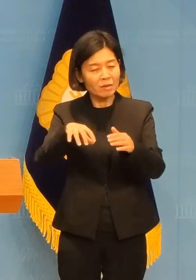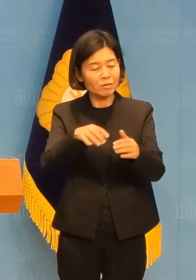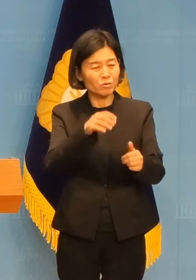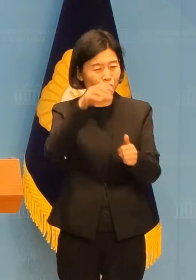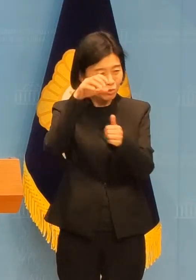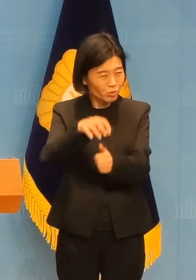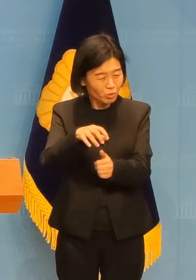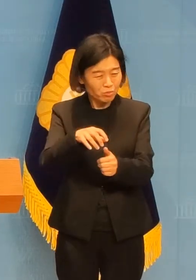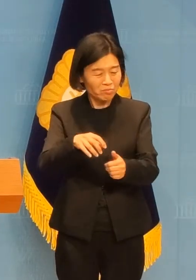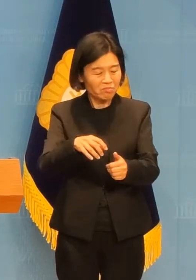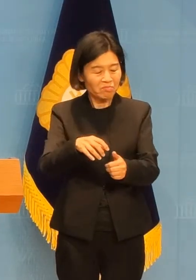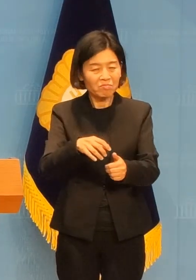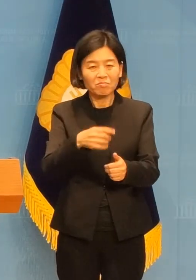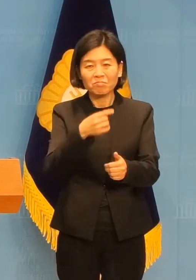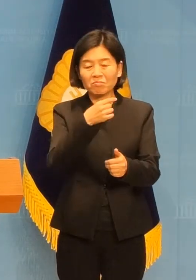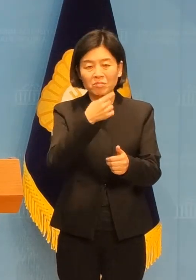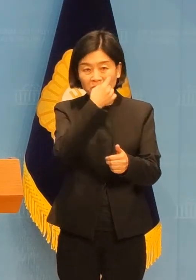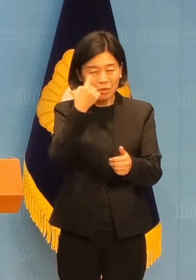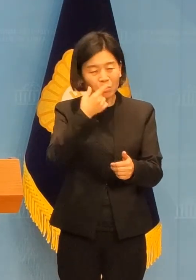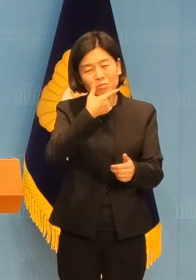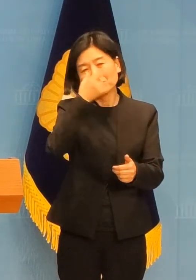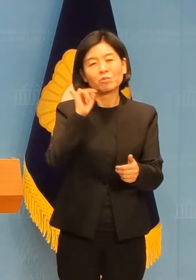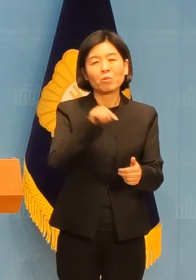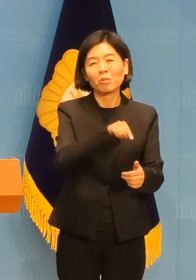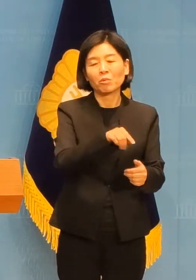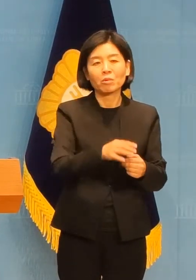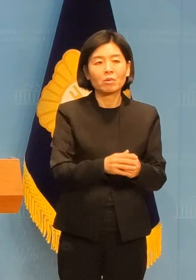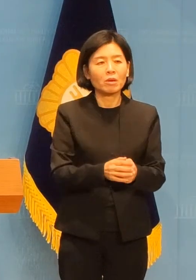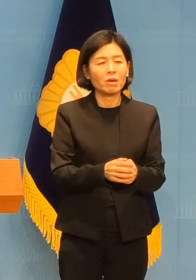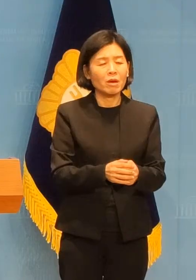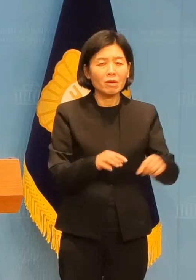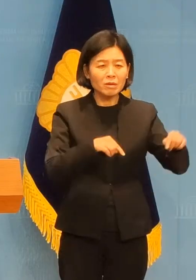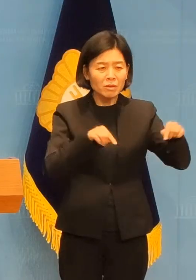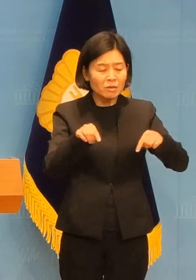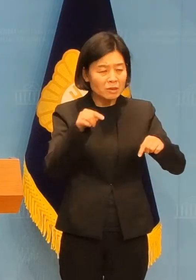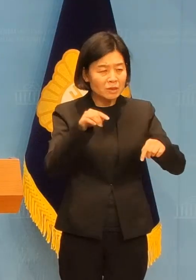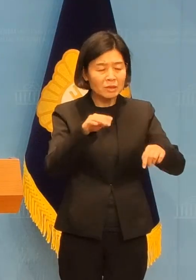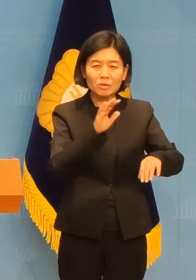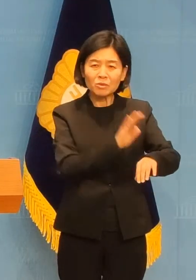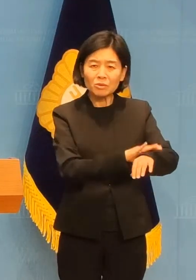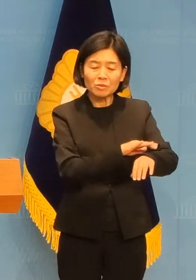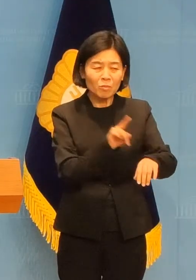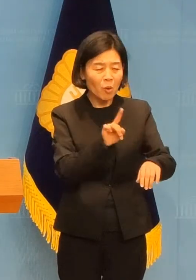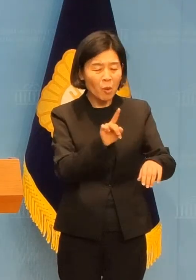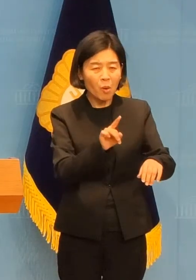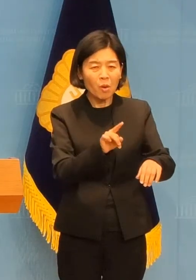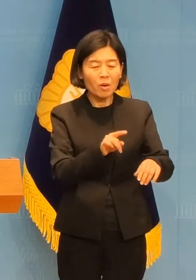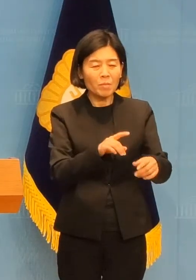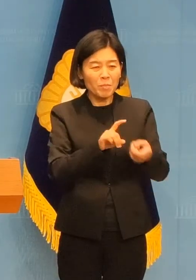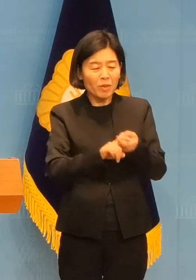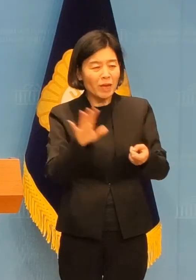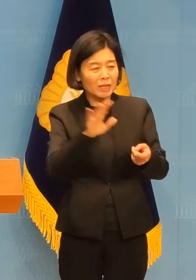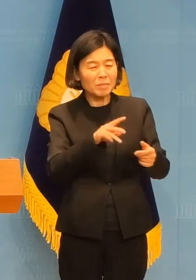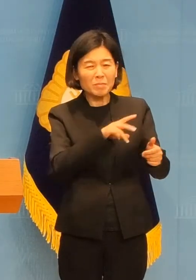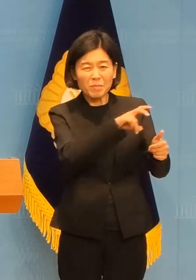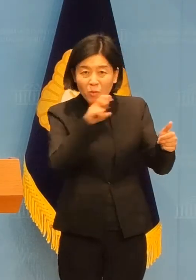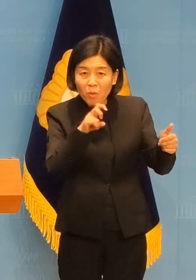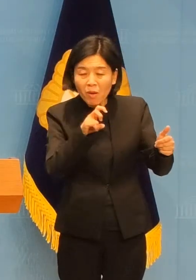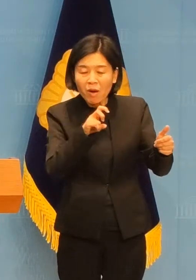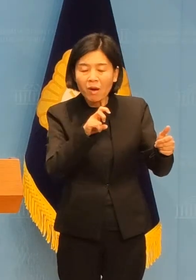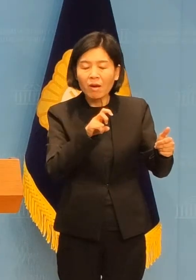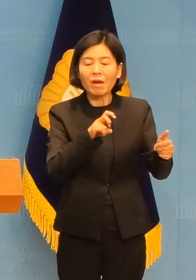때문입니다. 이는 아무리 정치적으로 미운 인물이라도 증거와 절차 없이 구속할 수